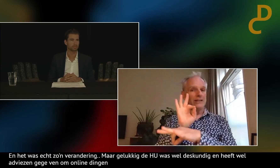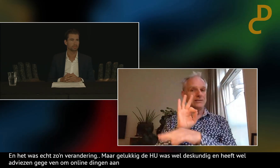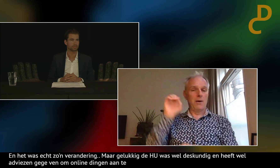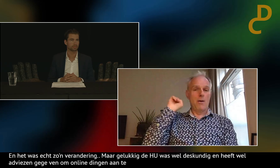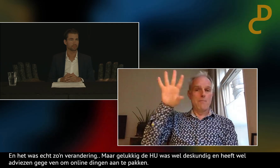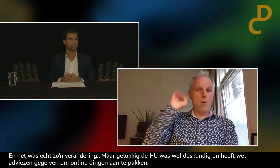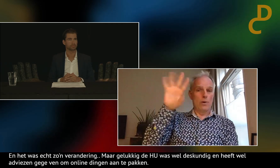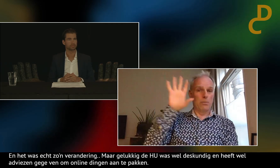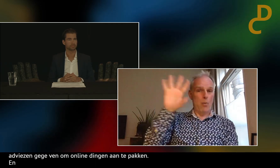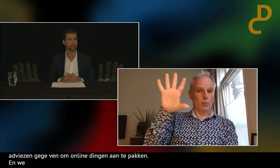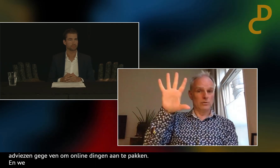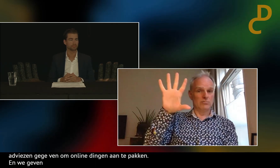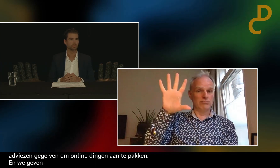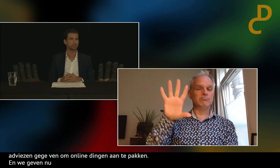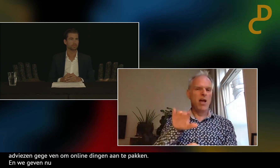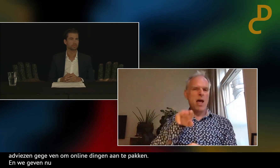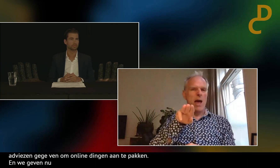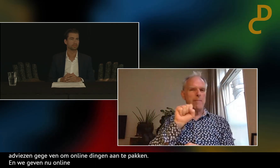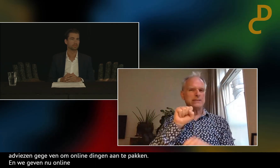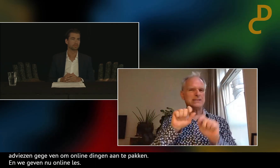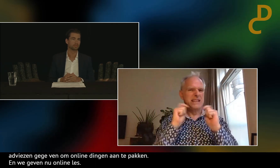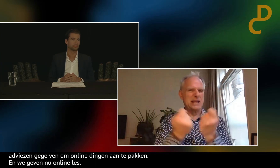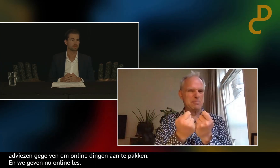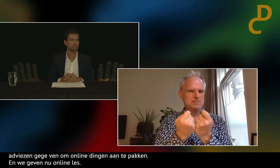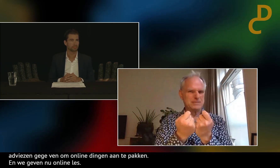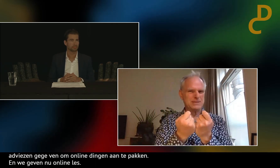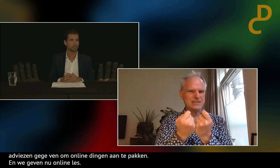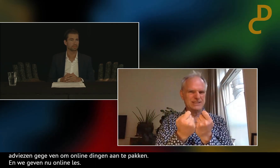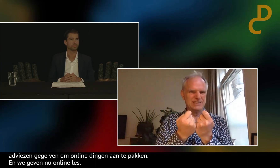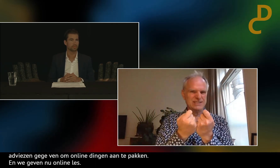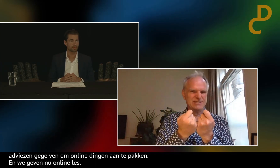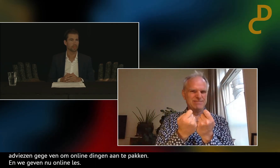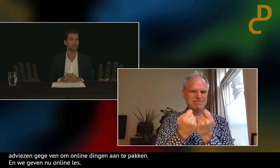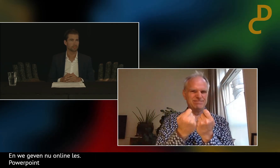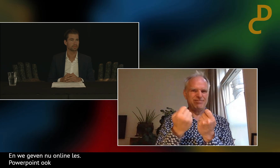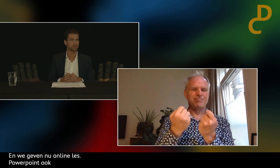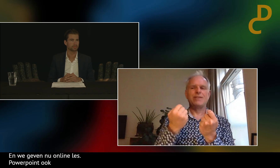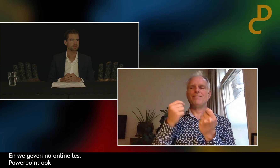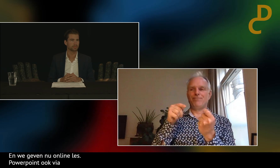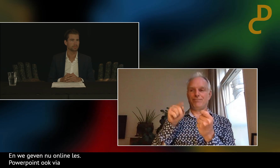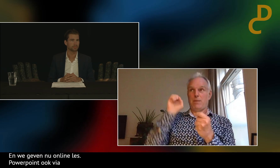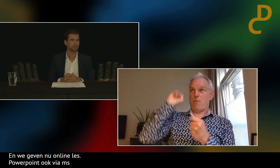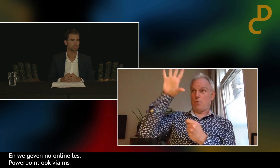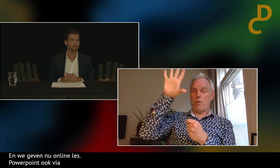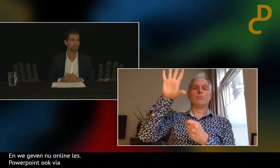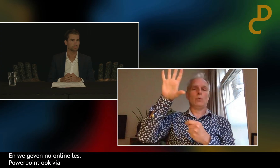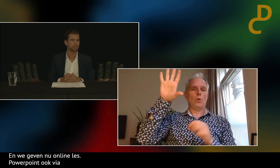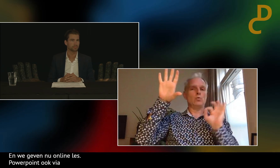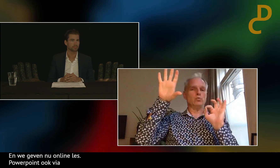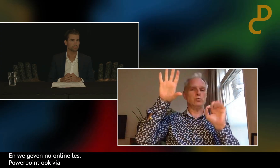Dus we geven nu eigenlijk online les, PowerPoints ook, via MS Teams werken we dan. Daar